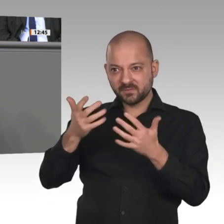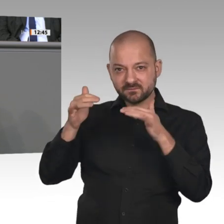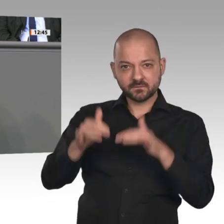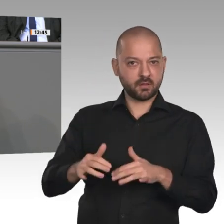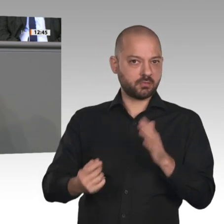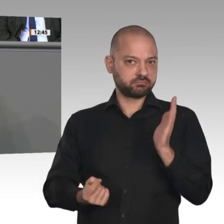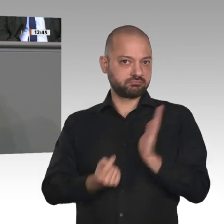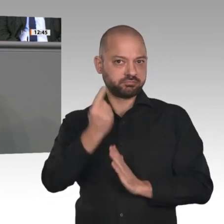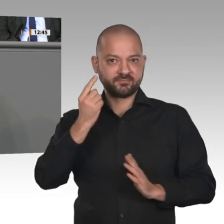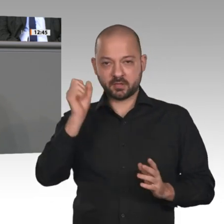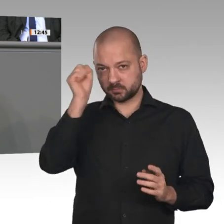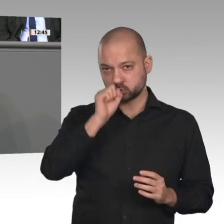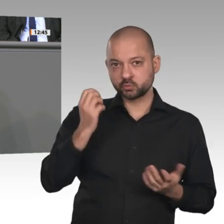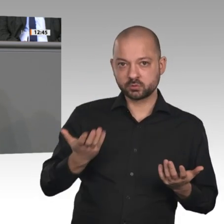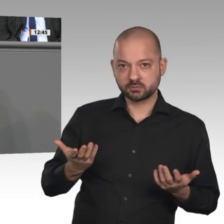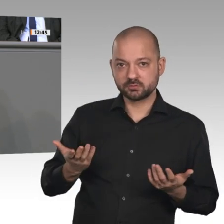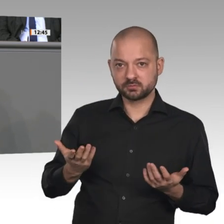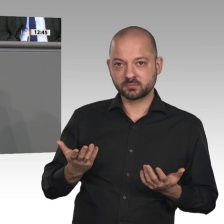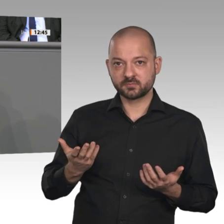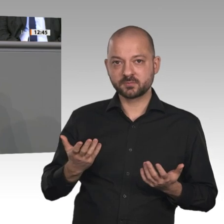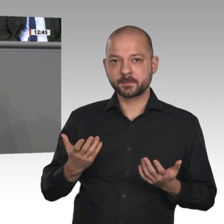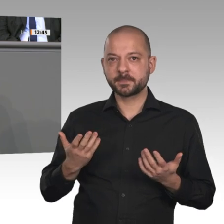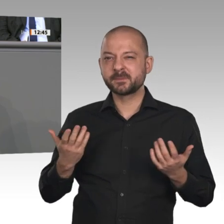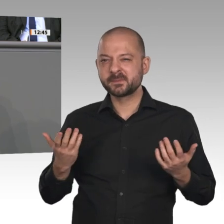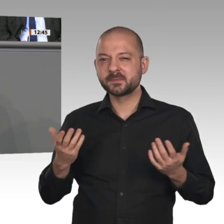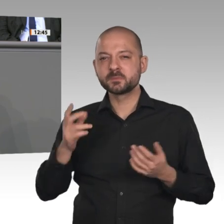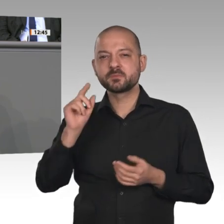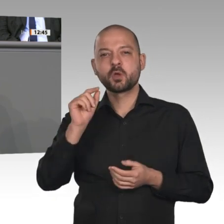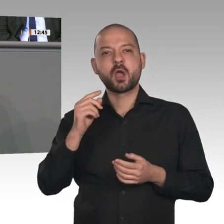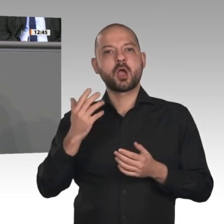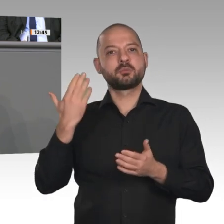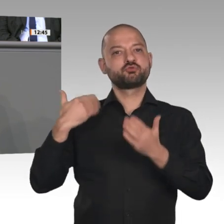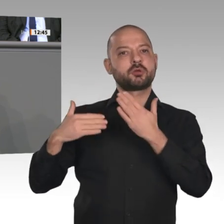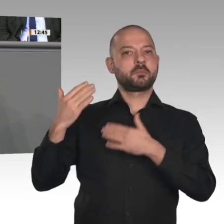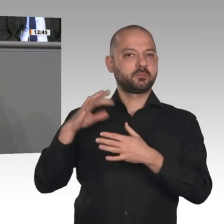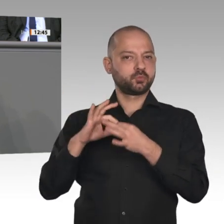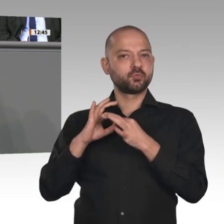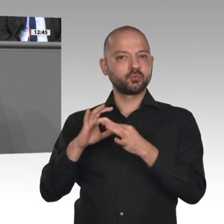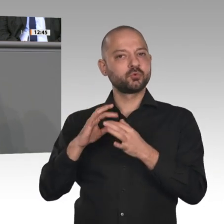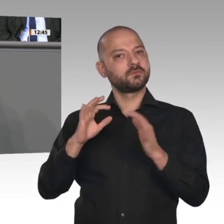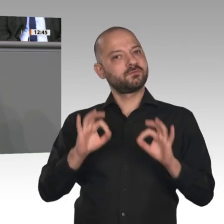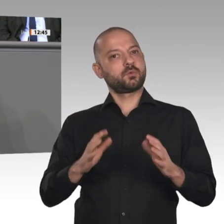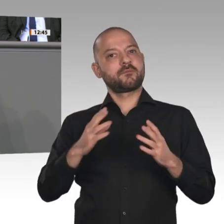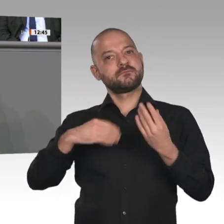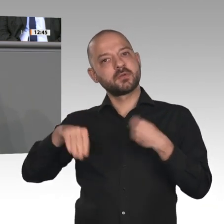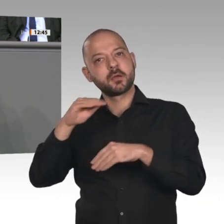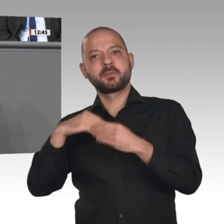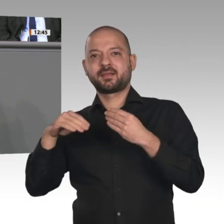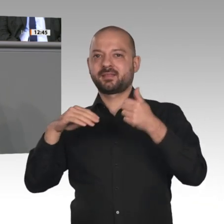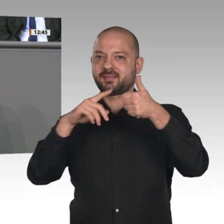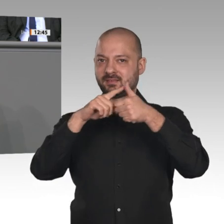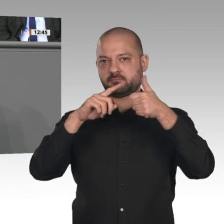Sprache, Kultur, Geschichte, sinngebend für eine Solidargemeinschaft auf allen politischen und gesellschaftlichen Ebenen einer